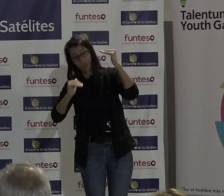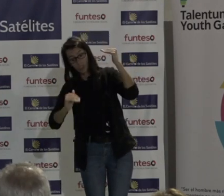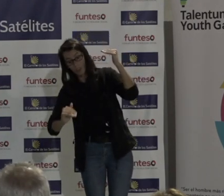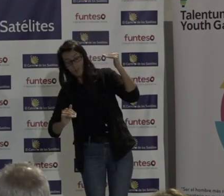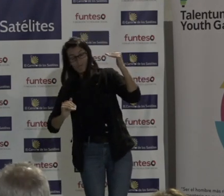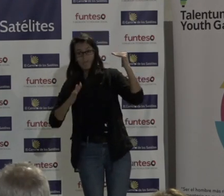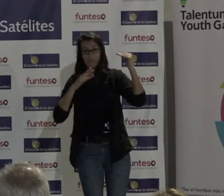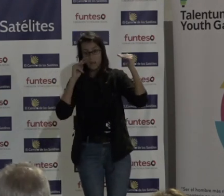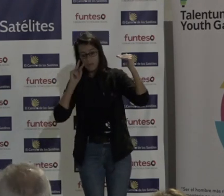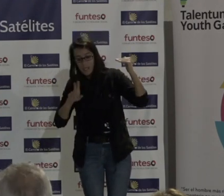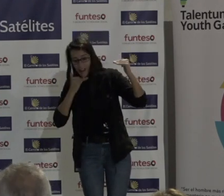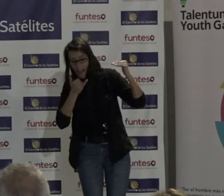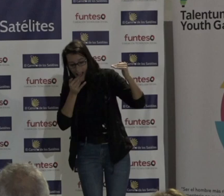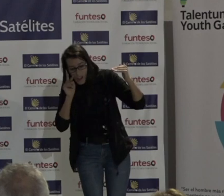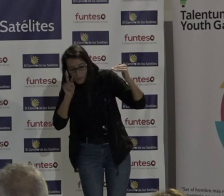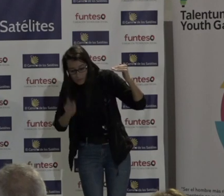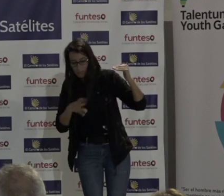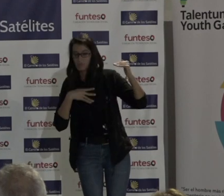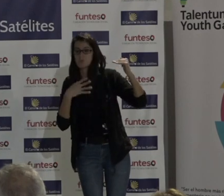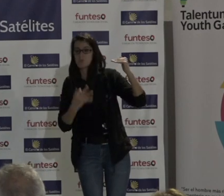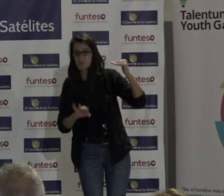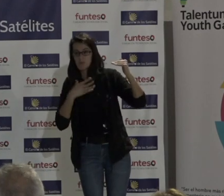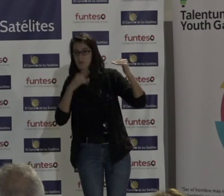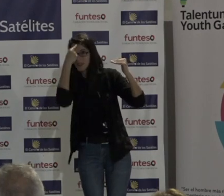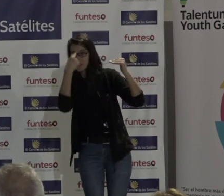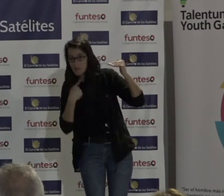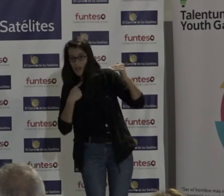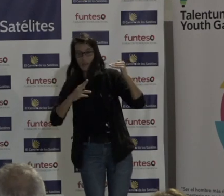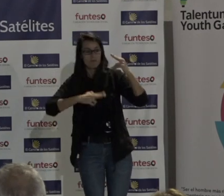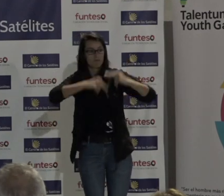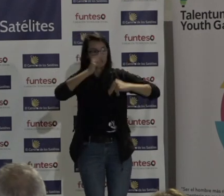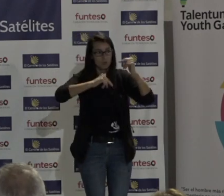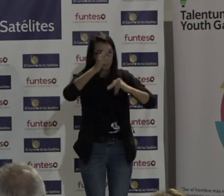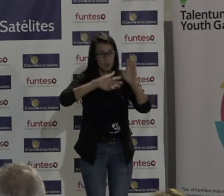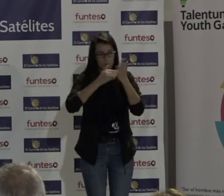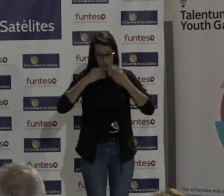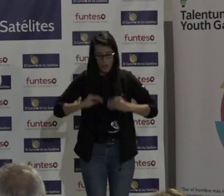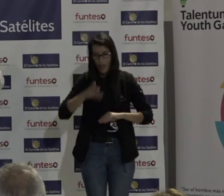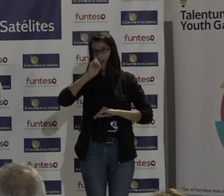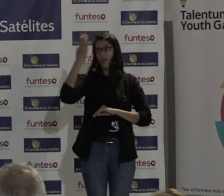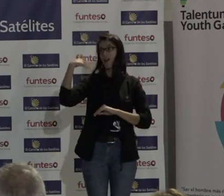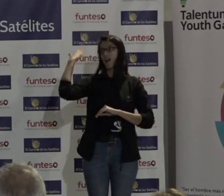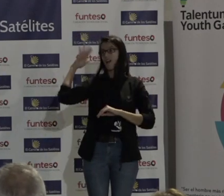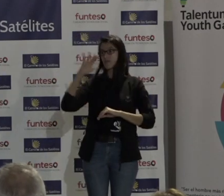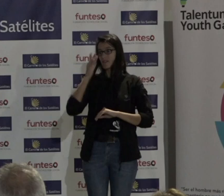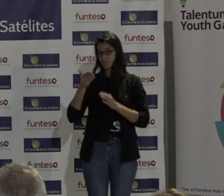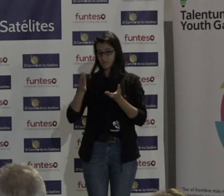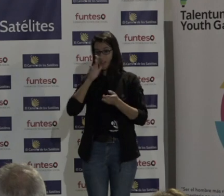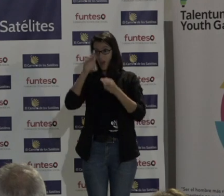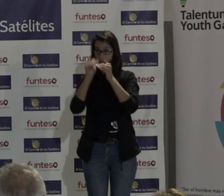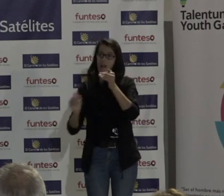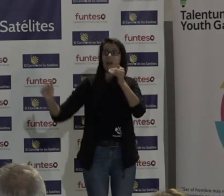aún recuperar la imagen de lo que queda de los muros del antiguo Puerto Marín. Estamos en un enclave mucho más